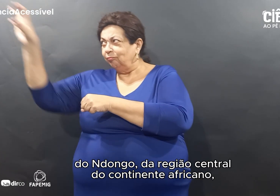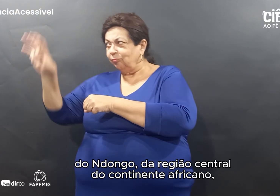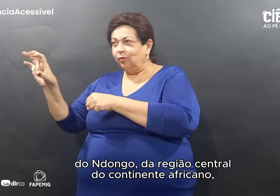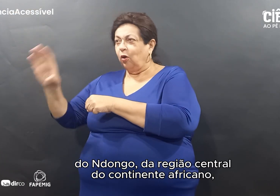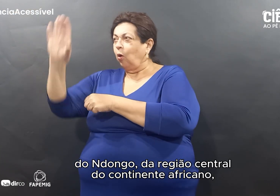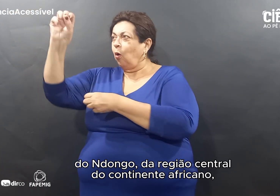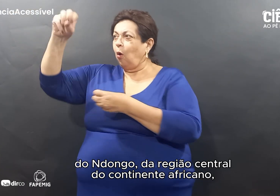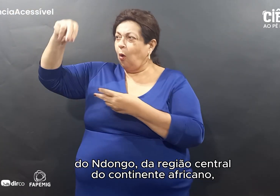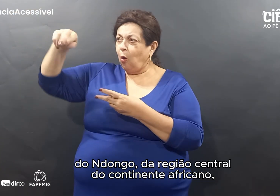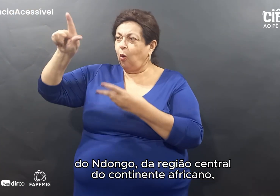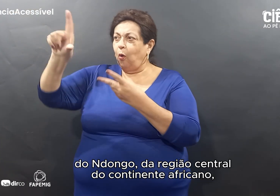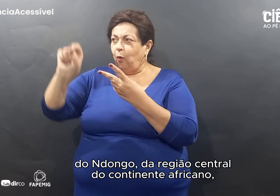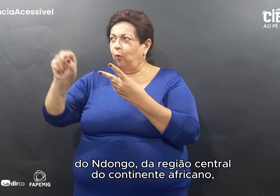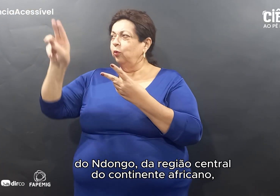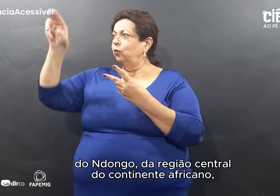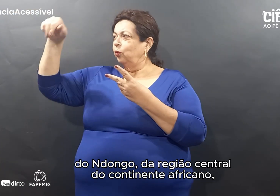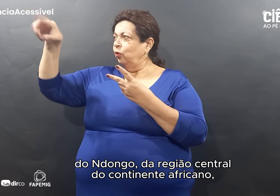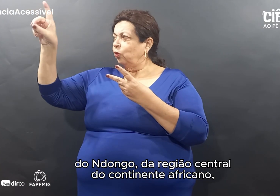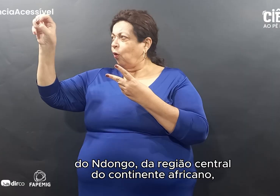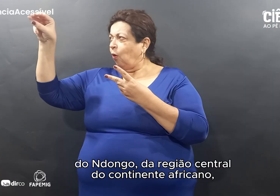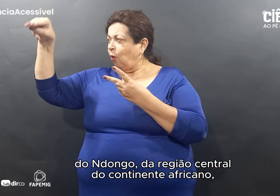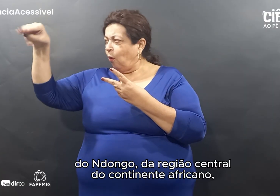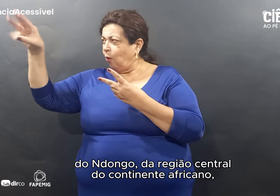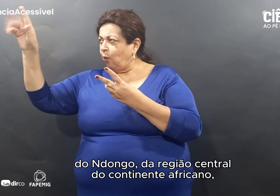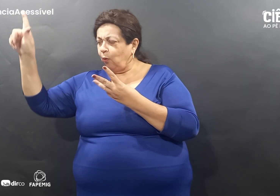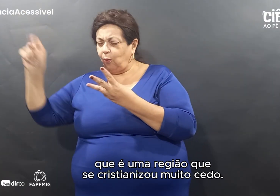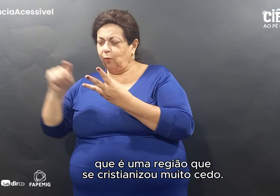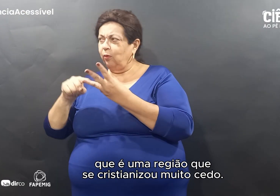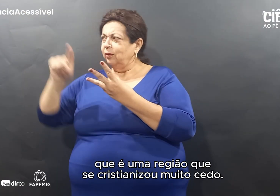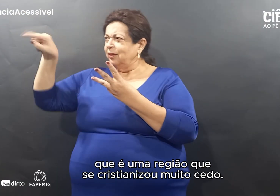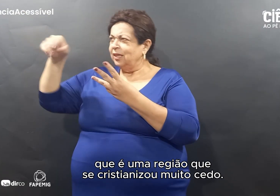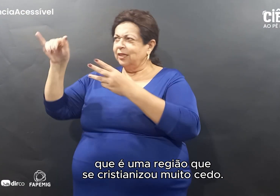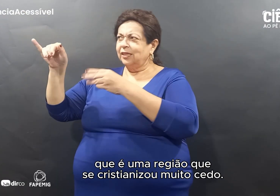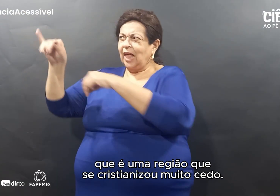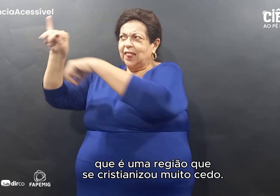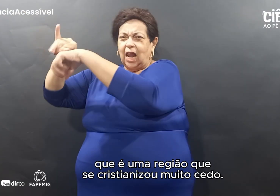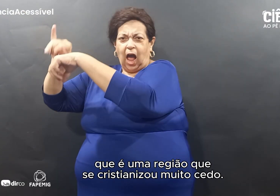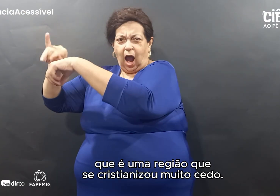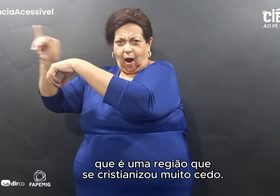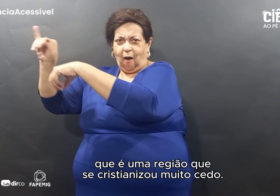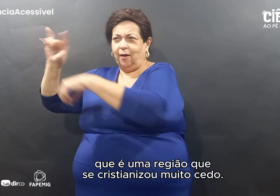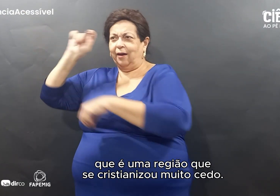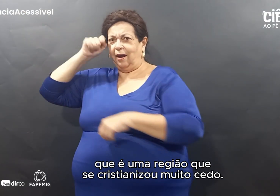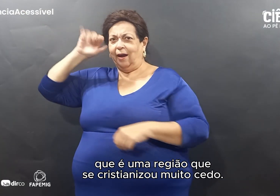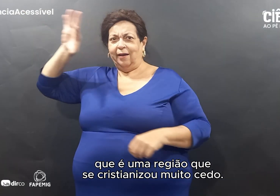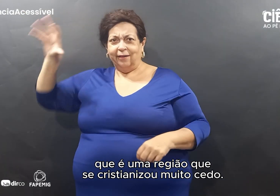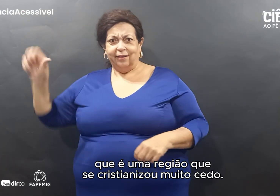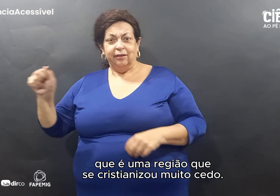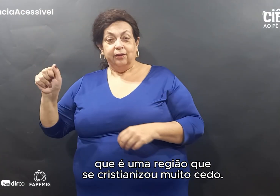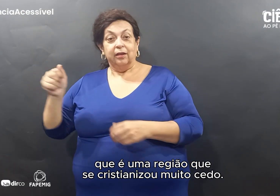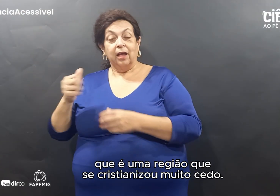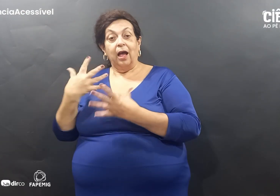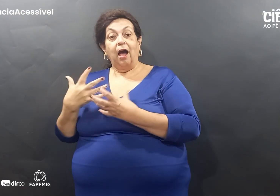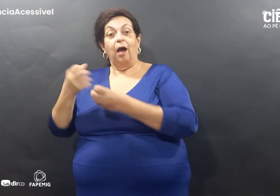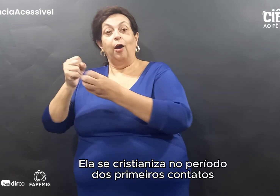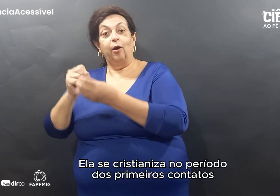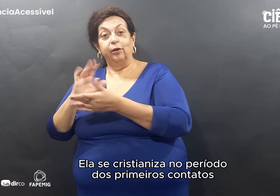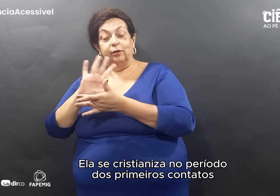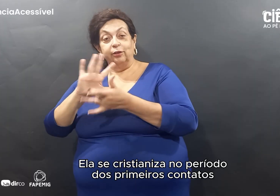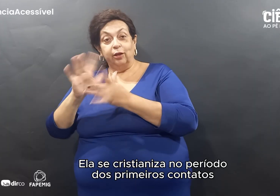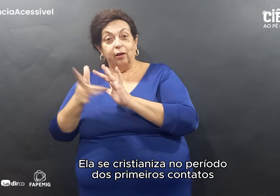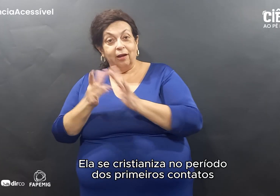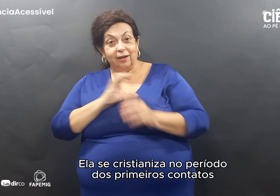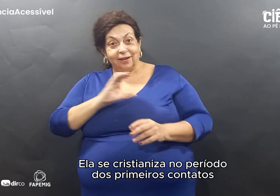do Ndongo, da região central ali do continente africano, que é uma região que se cristianizou muito cedo. Ela